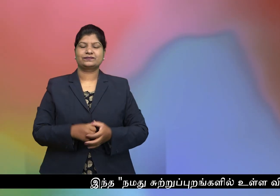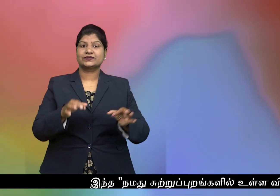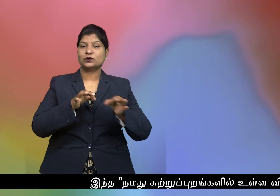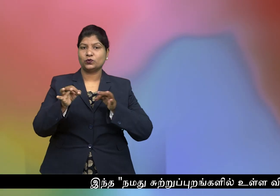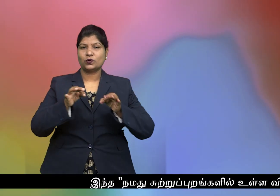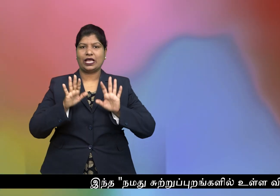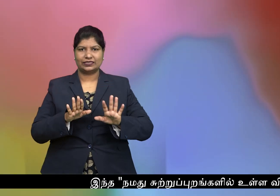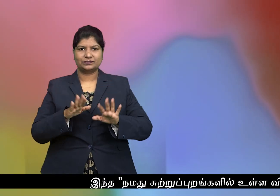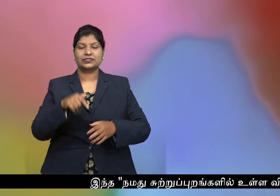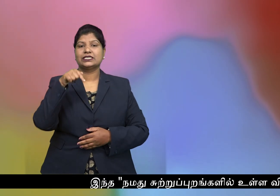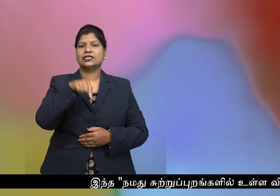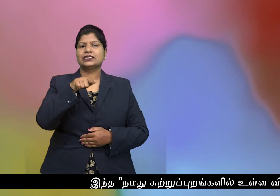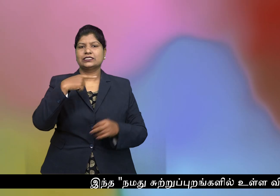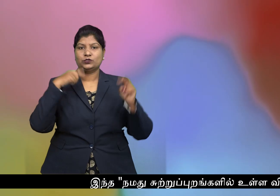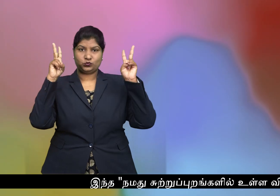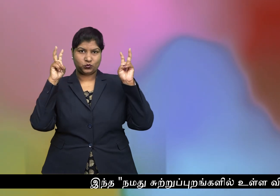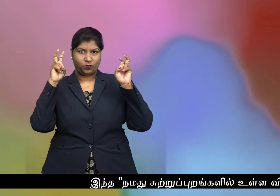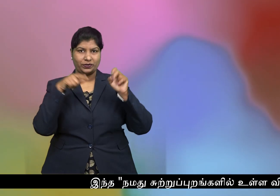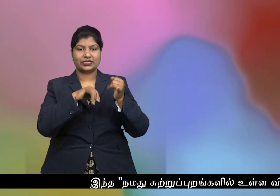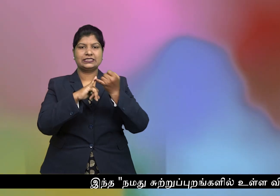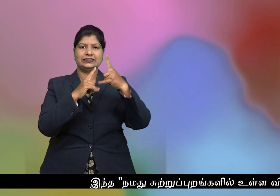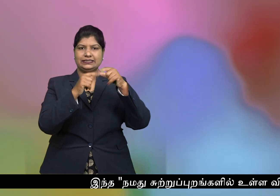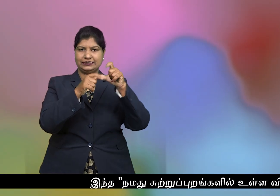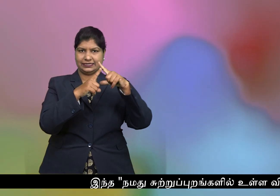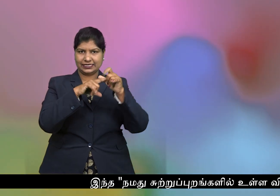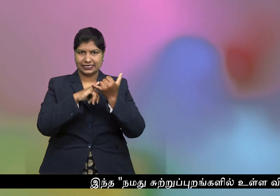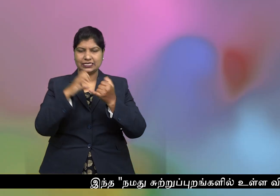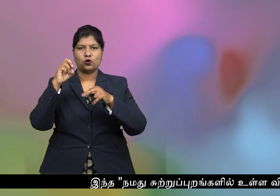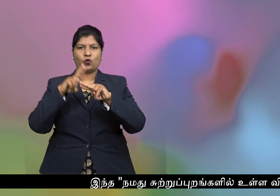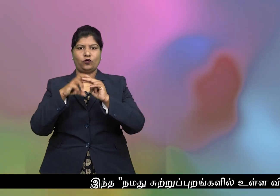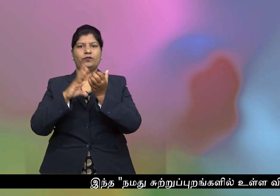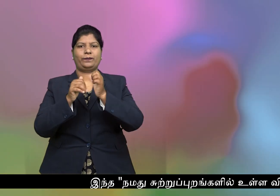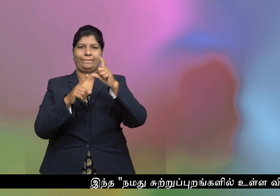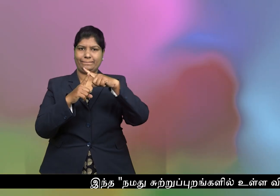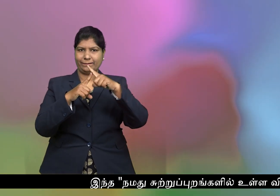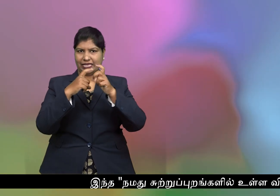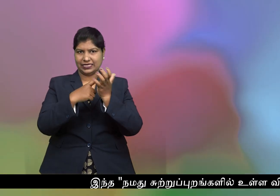இன்று 9ஆம் வகுப்பு வேதியியல் பாடத்தில் நமது சுற்றுப்புறங்களில் உள்ள விஷயம்